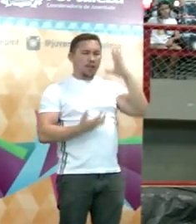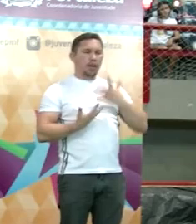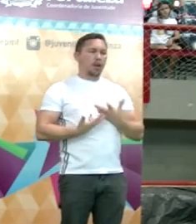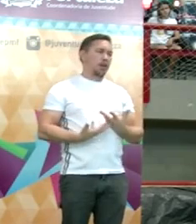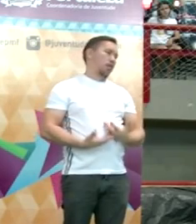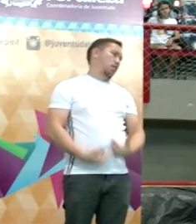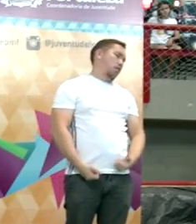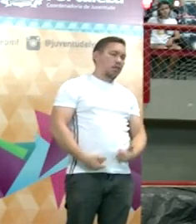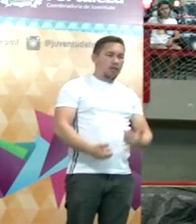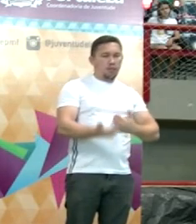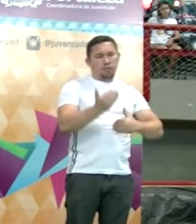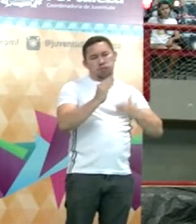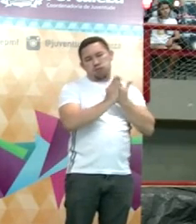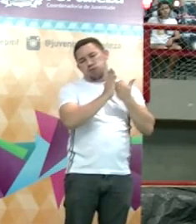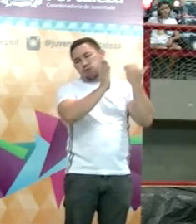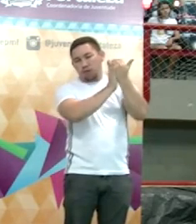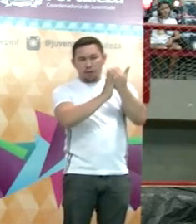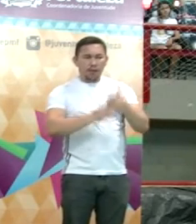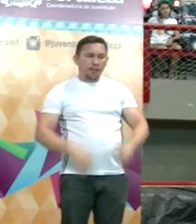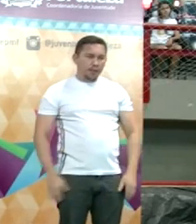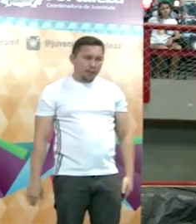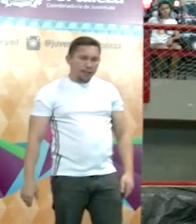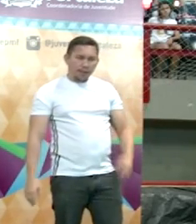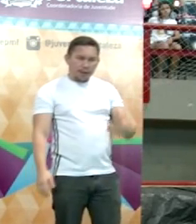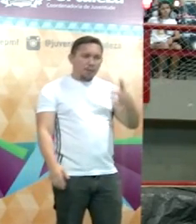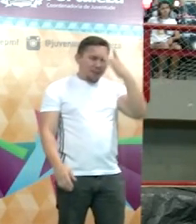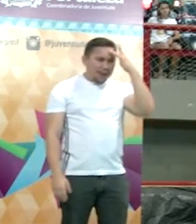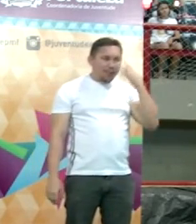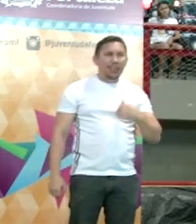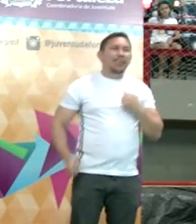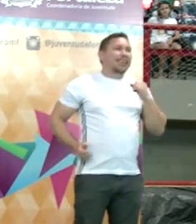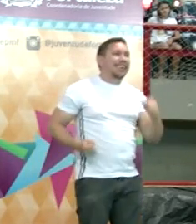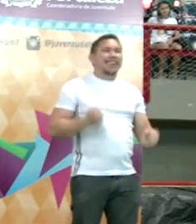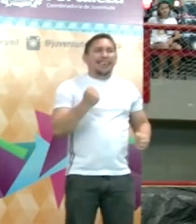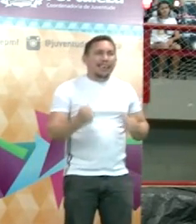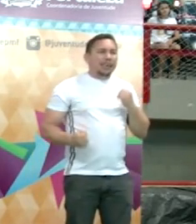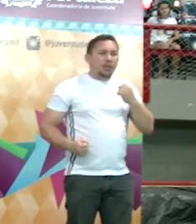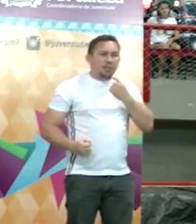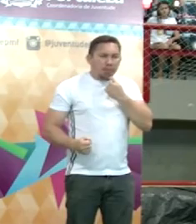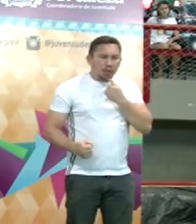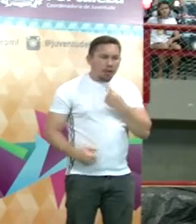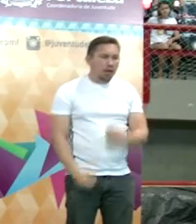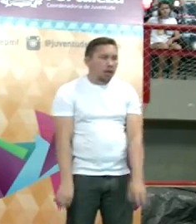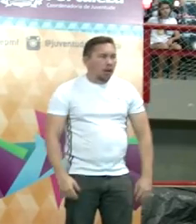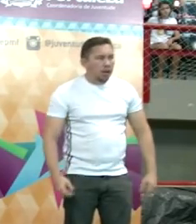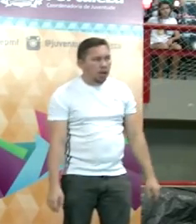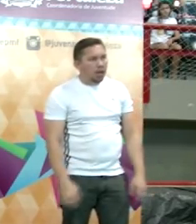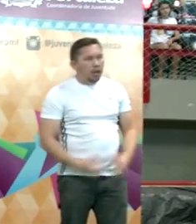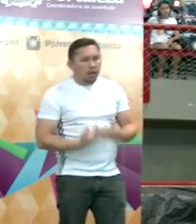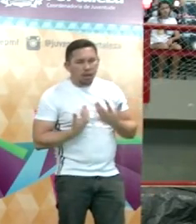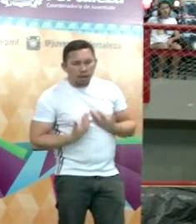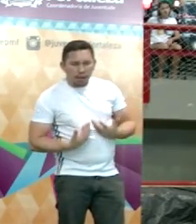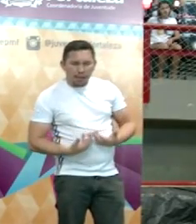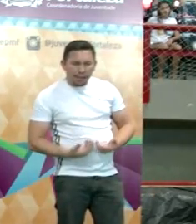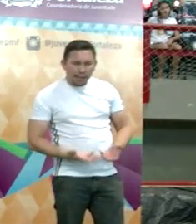Cansaço. Excessiva. Tem gente que corre um pouquinho e está assim, ó. Está pior do que cachorro, a